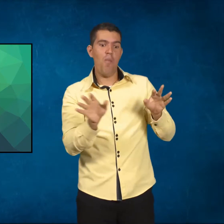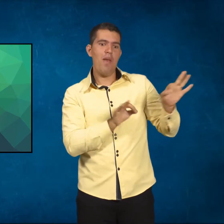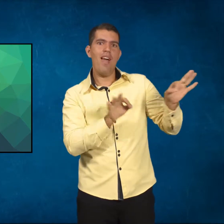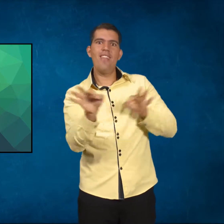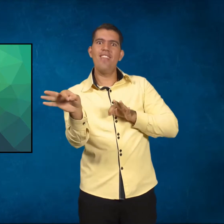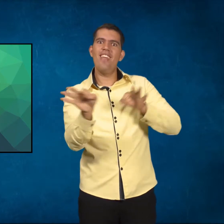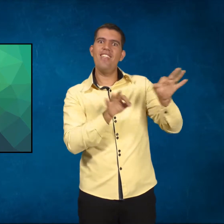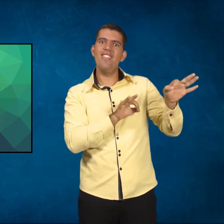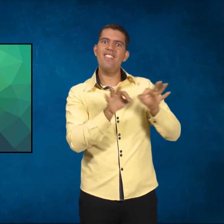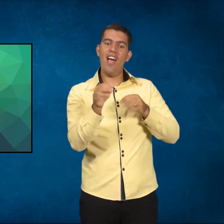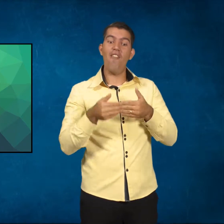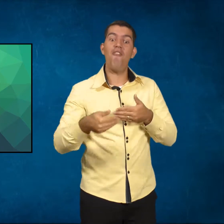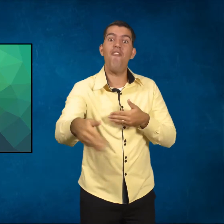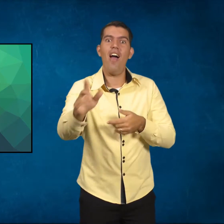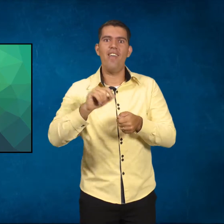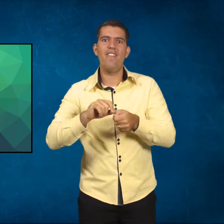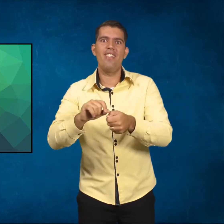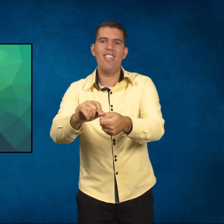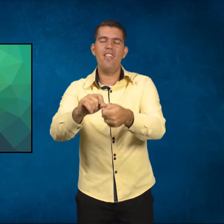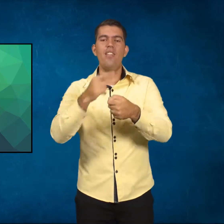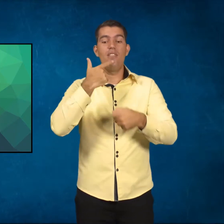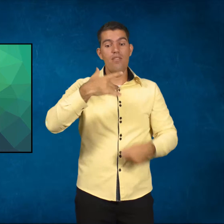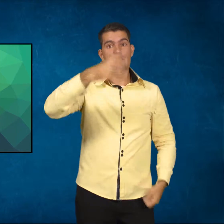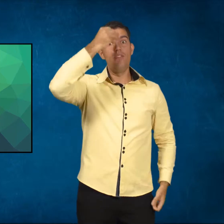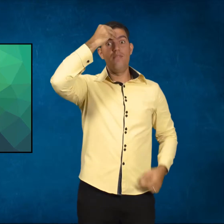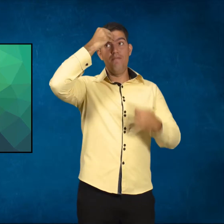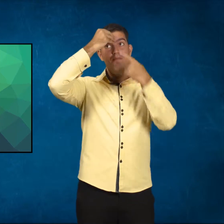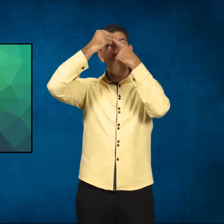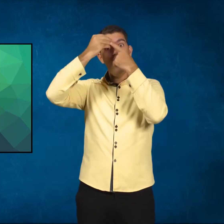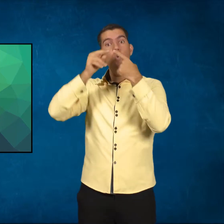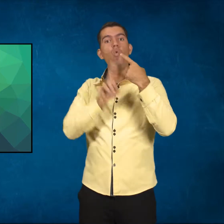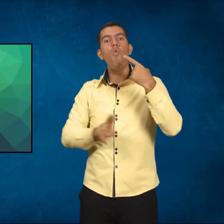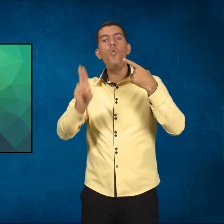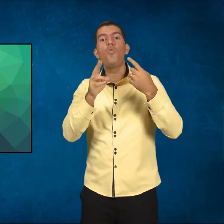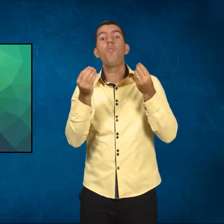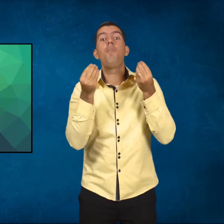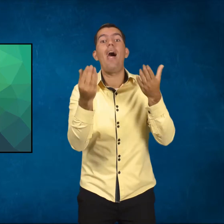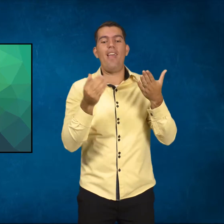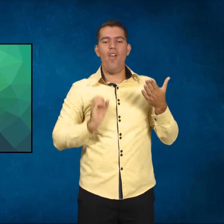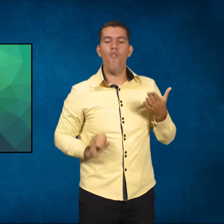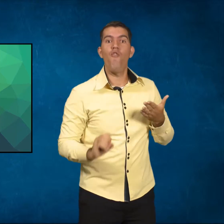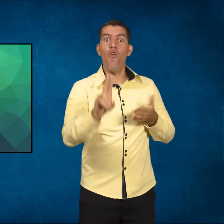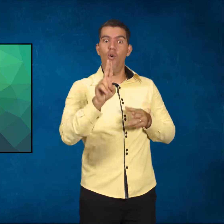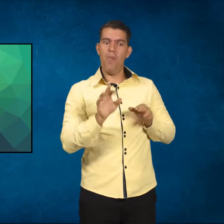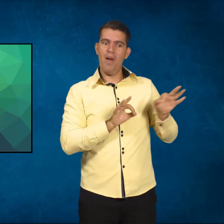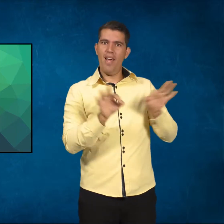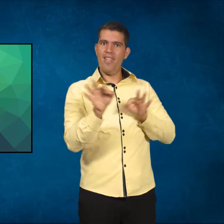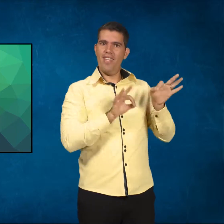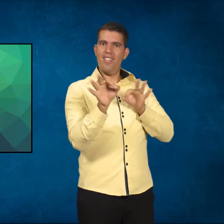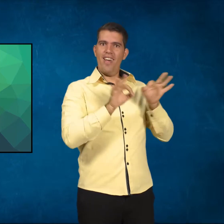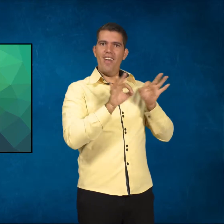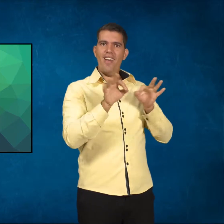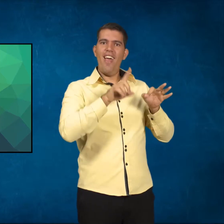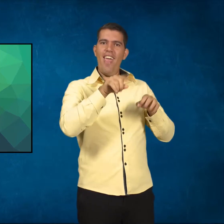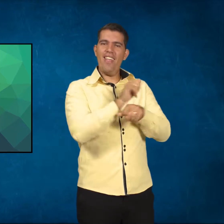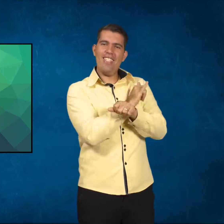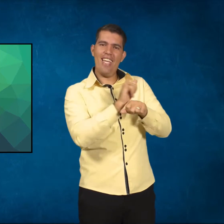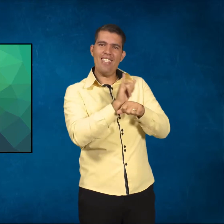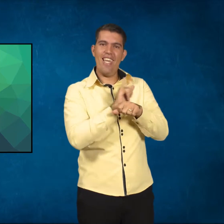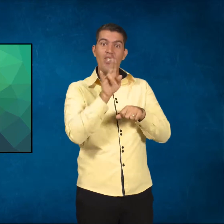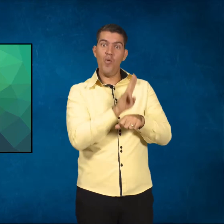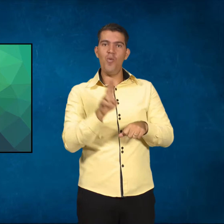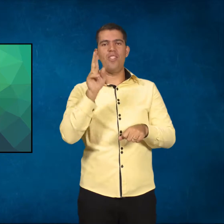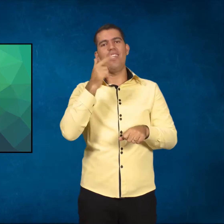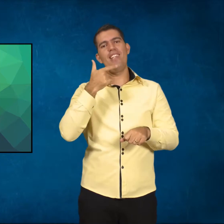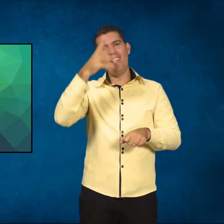Ou seja, a linguagem, ela seria um instrumento planejador de uma ação. Ele chama atenção para